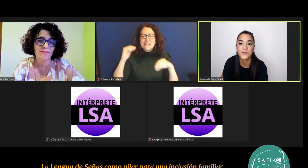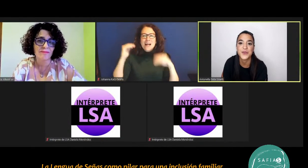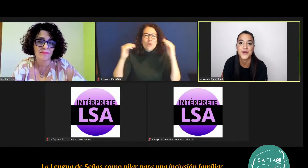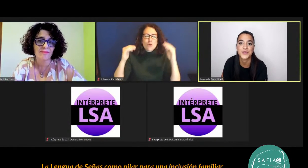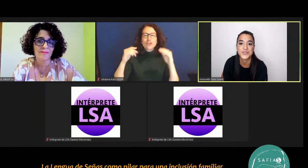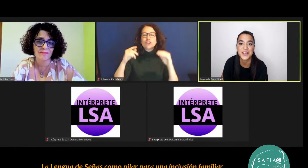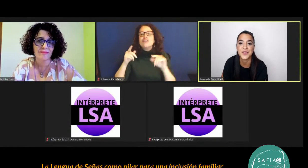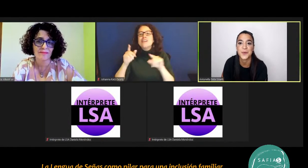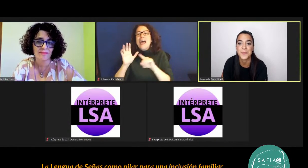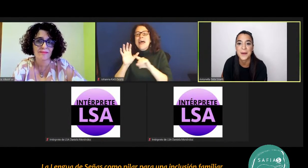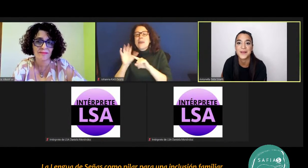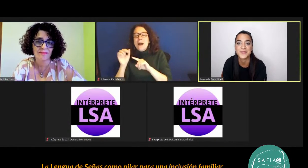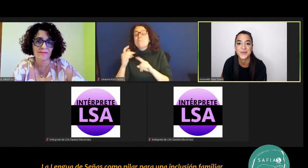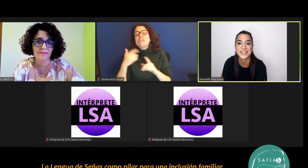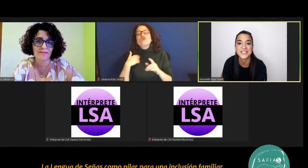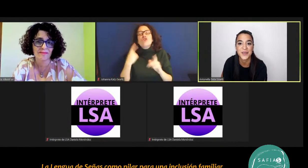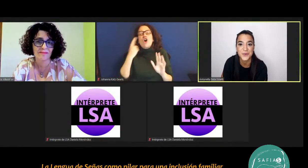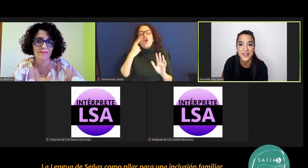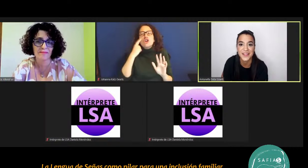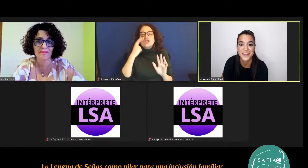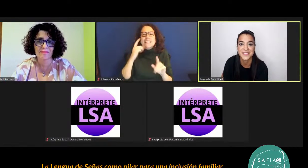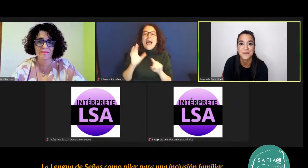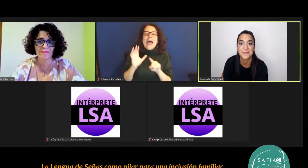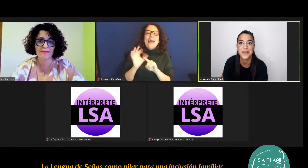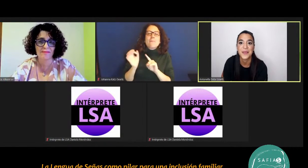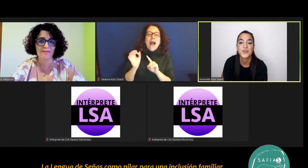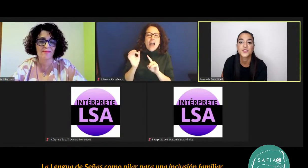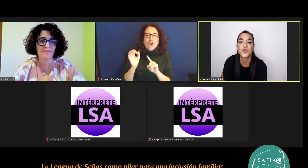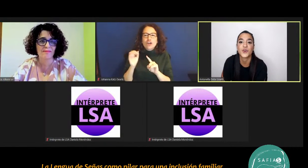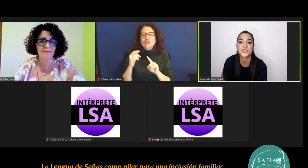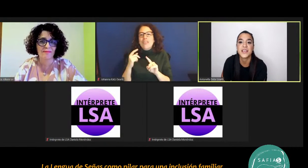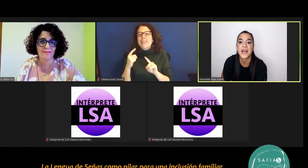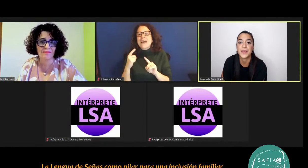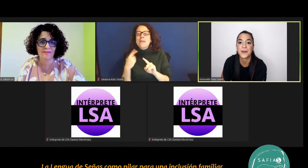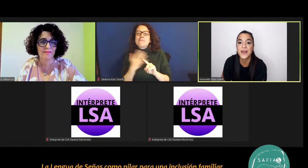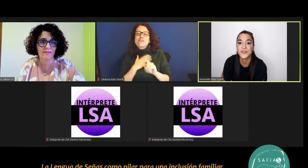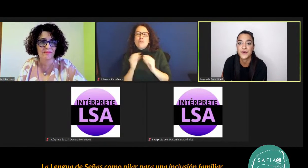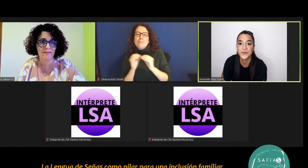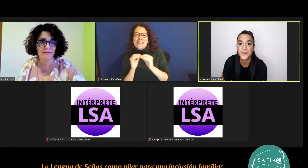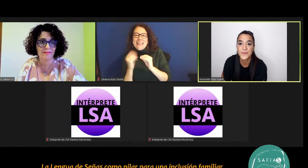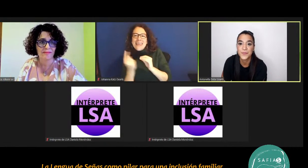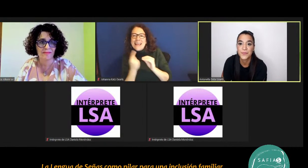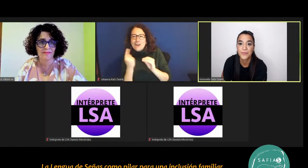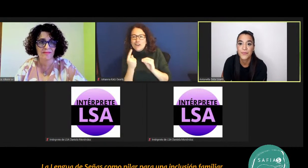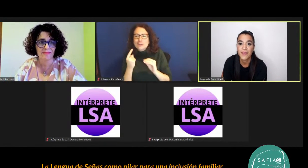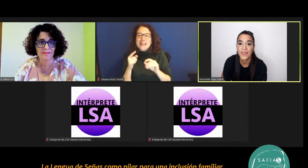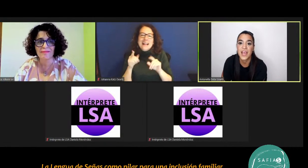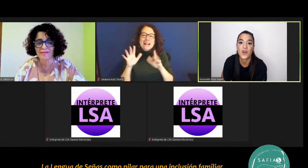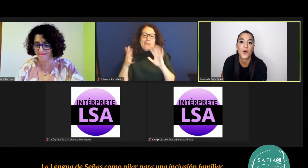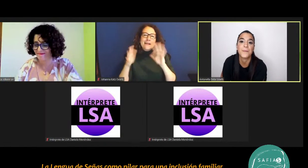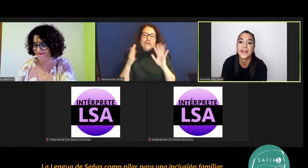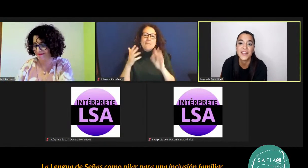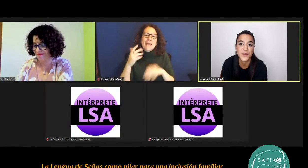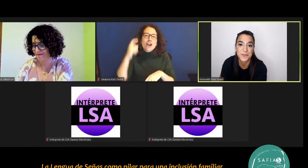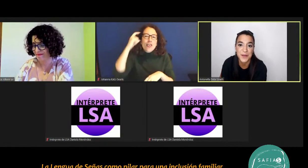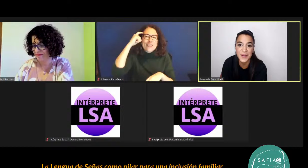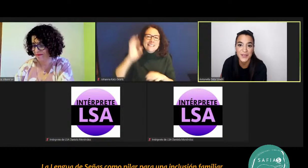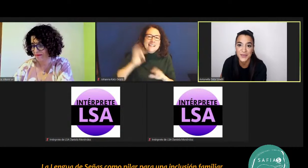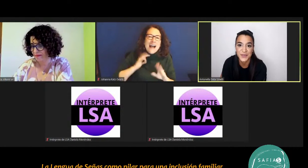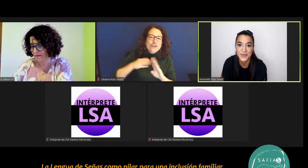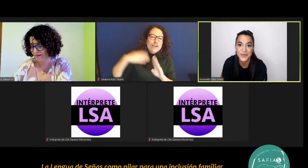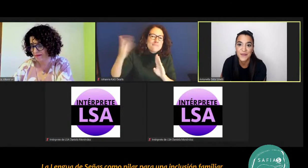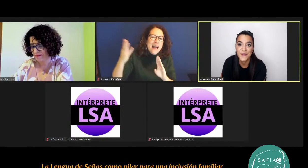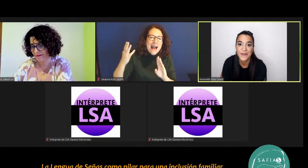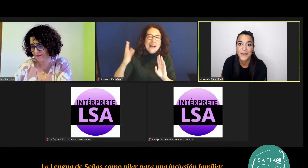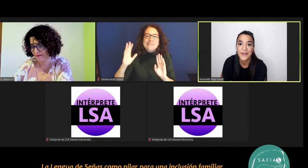Después fui conociendo más personas adultas. Yo conocía a mi hermano y a los compañeros de mi